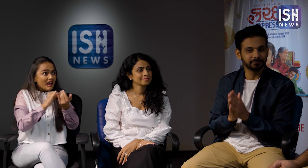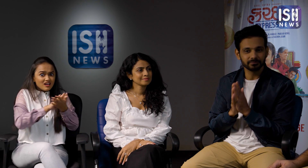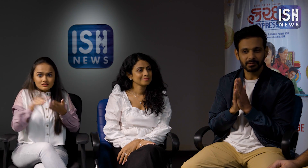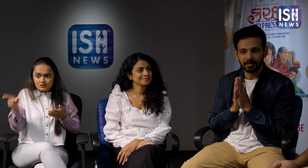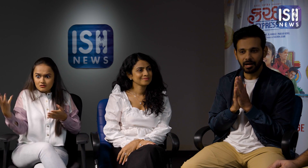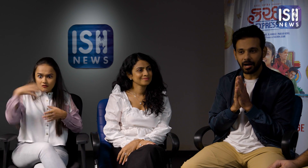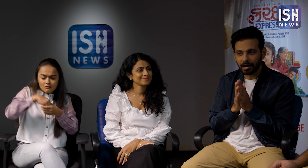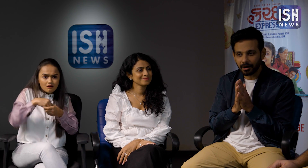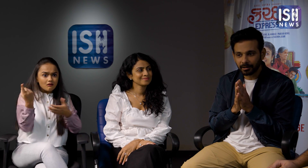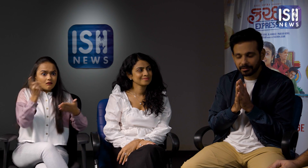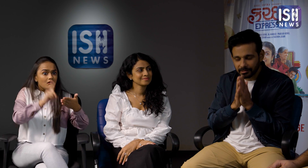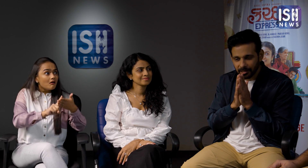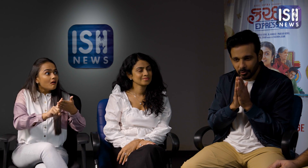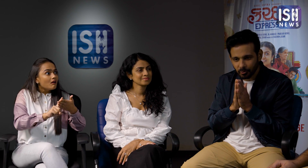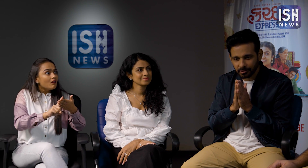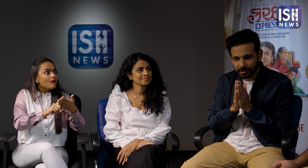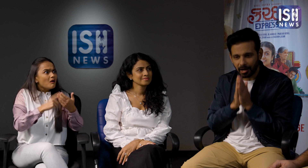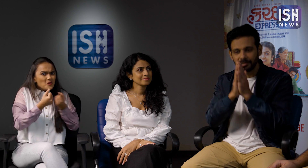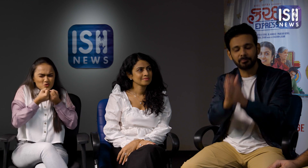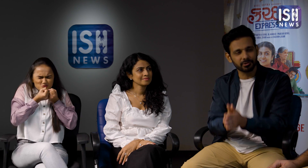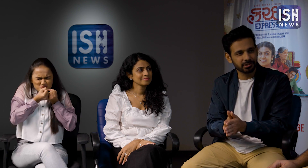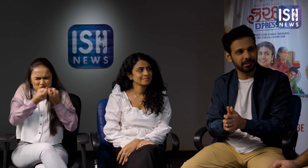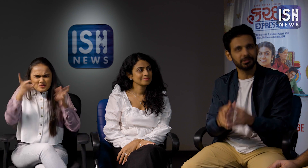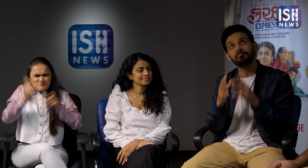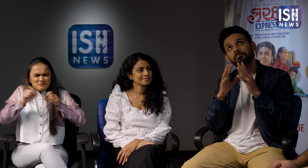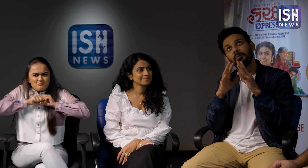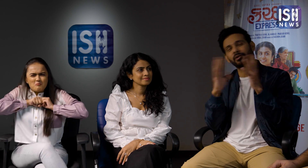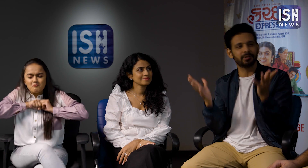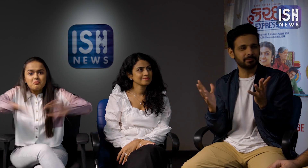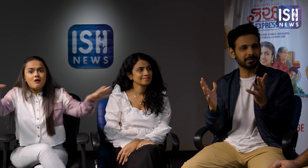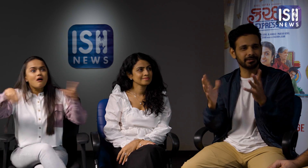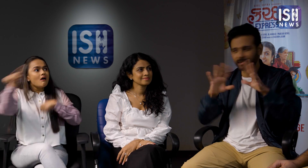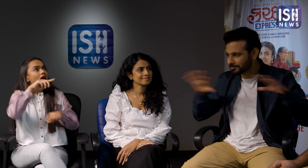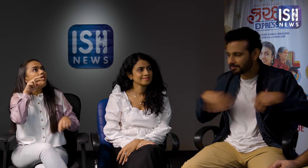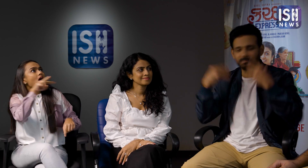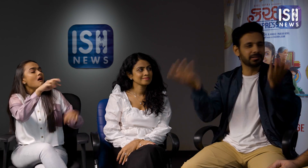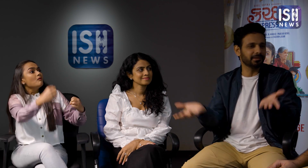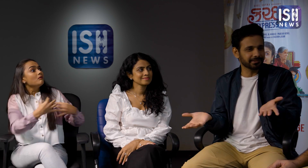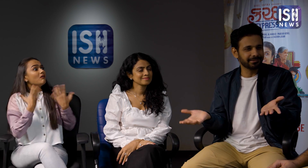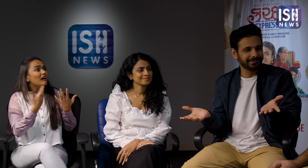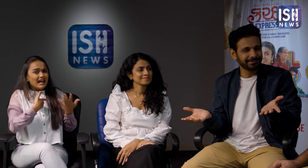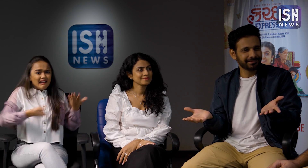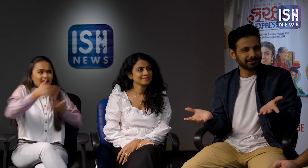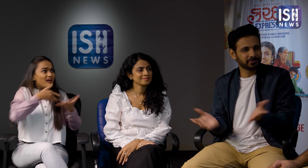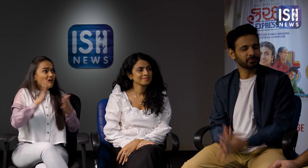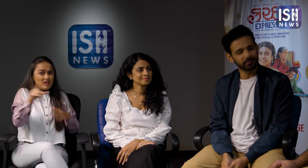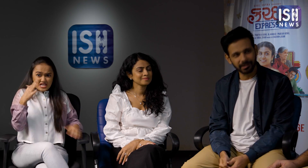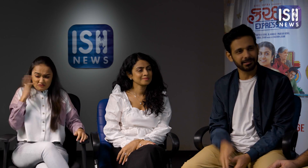द्वारा कितने सारे लोगों तक कहानी पहुँच रही है, ये बहुत बड़ी बात है, ये हमसे भी बड़ी बात है।